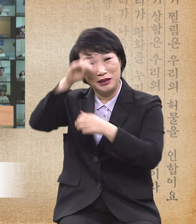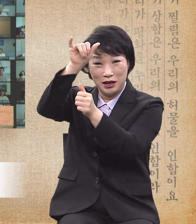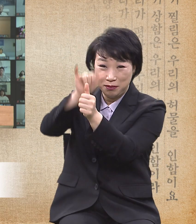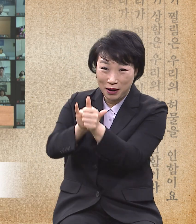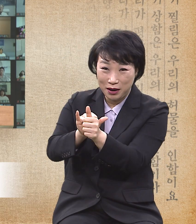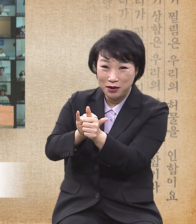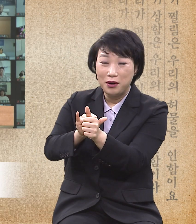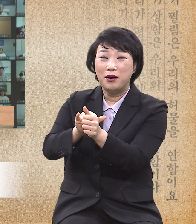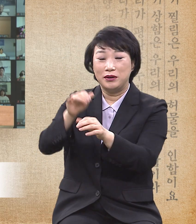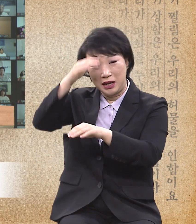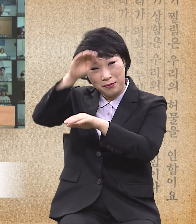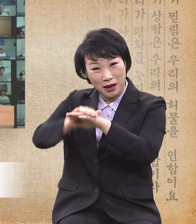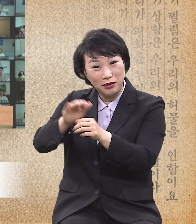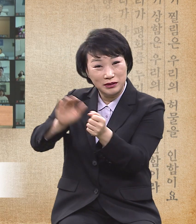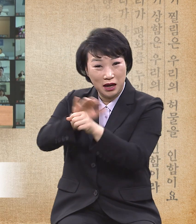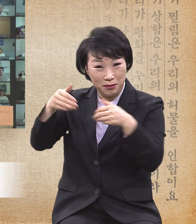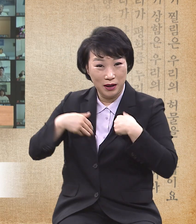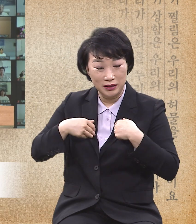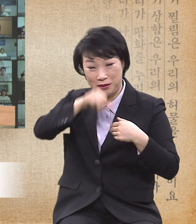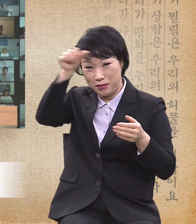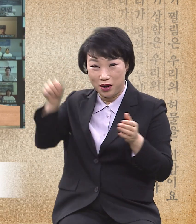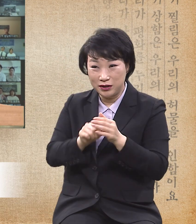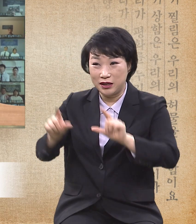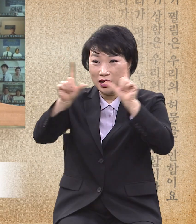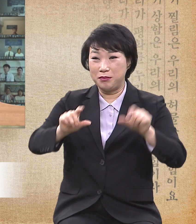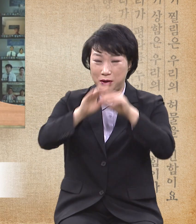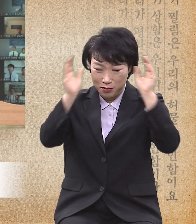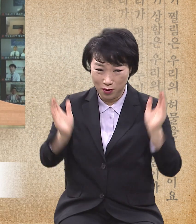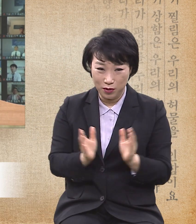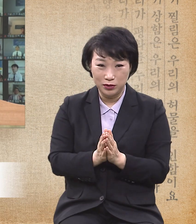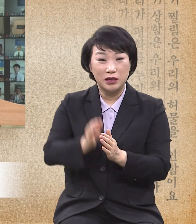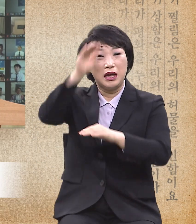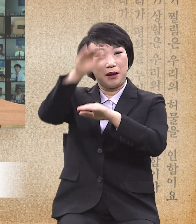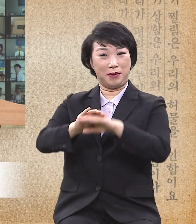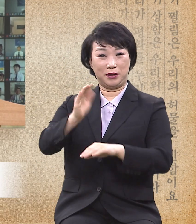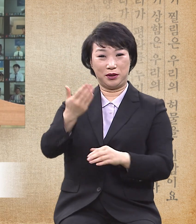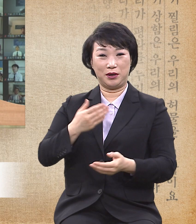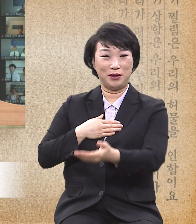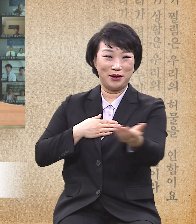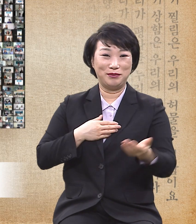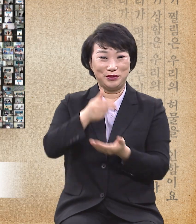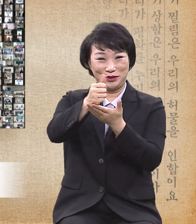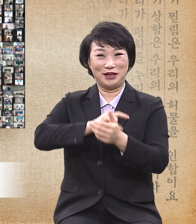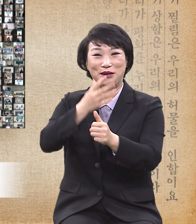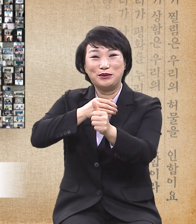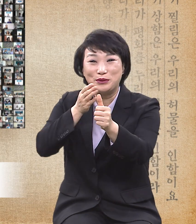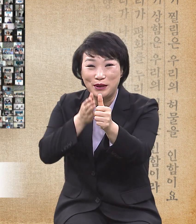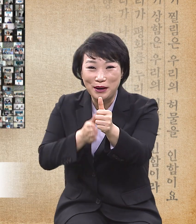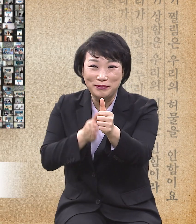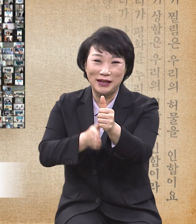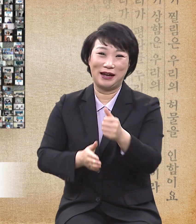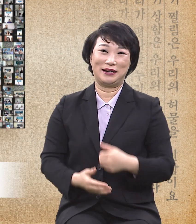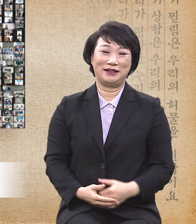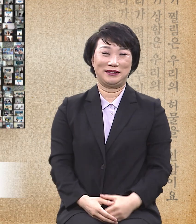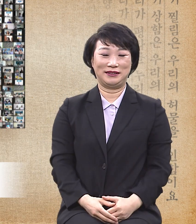예배하고 사랑해야 되지 않느냐. 내 평생의 삶이 다 예배가 되기를 주님의 이름으로 축원합니다.